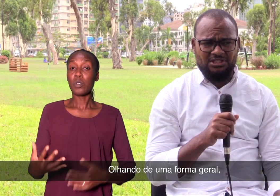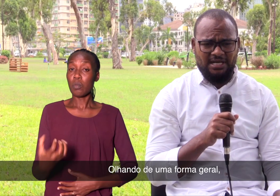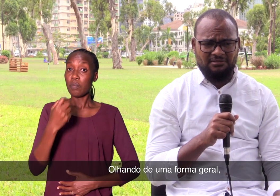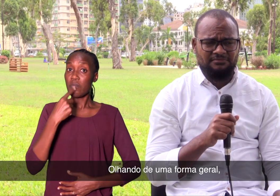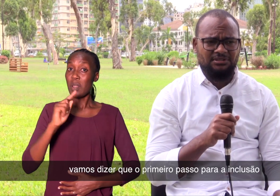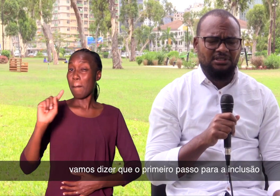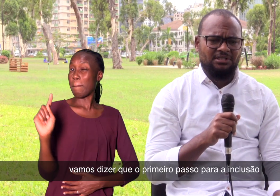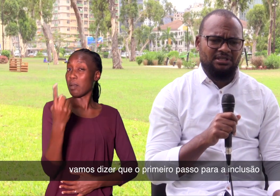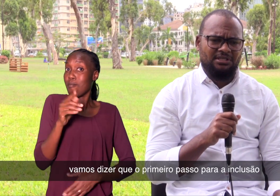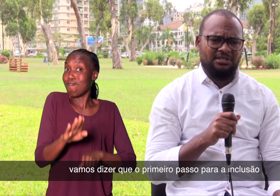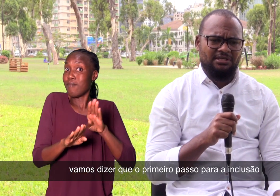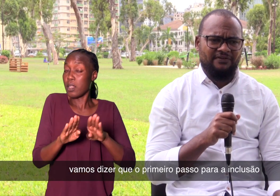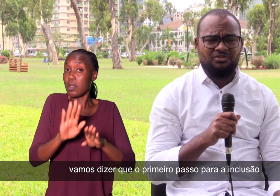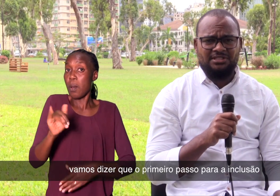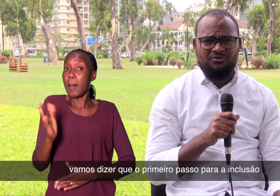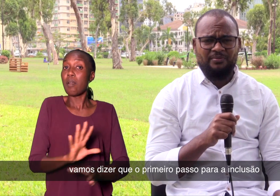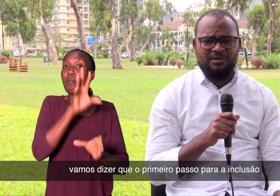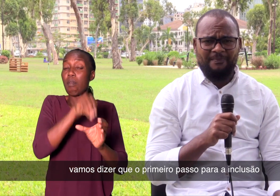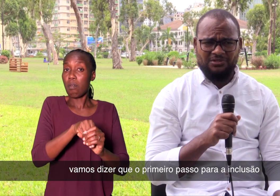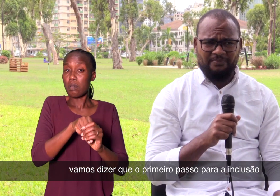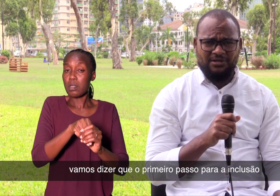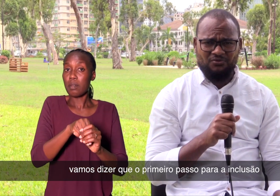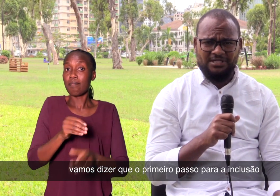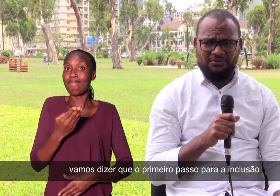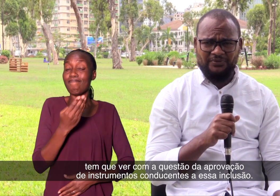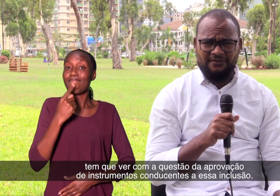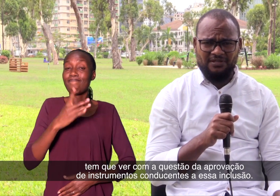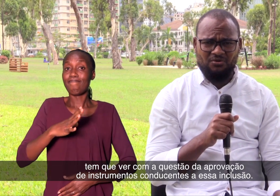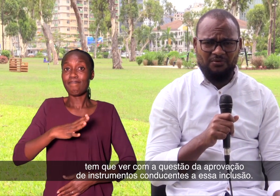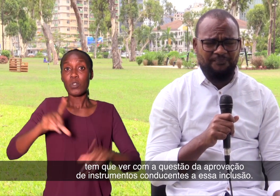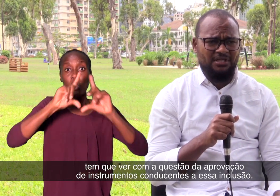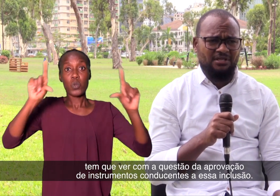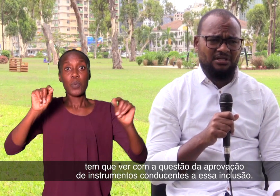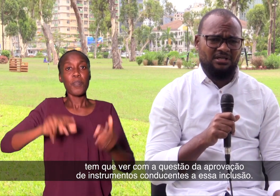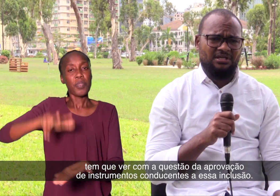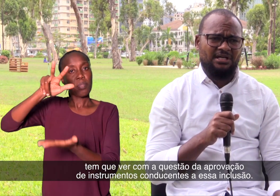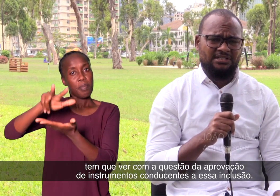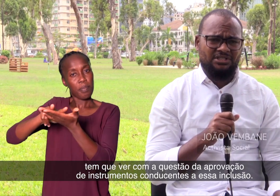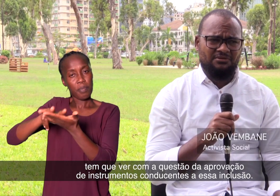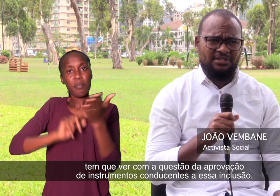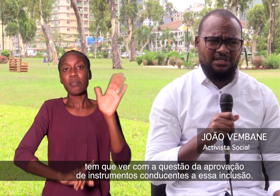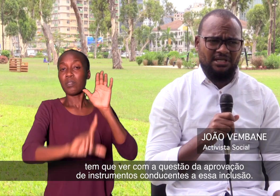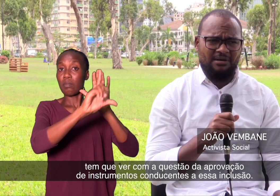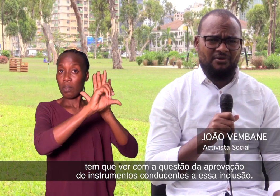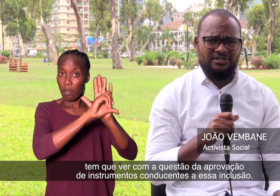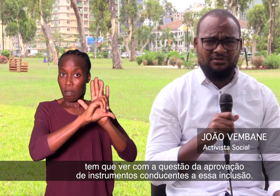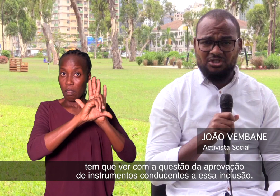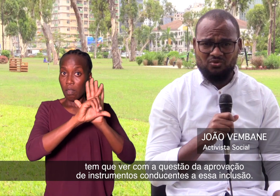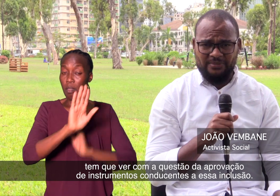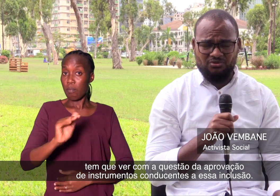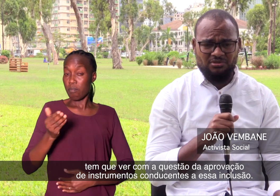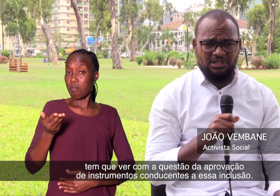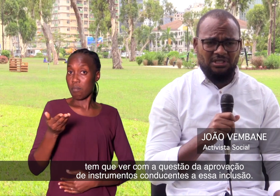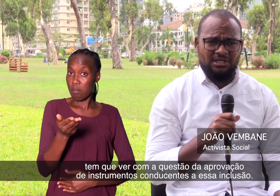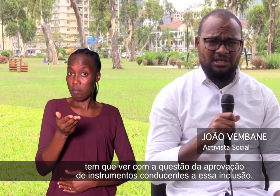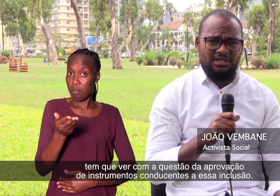forma geral. Vamos dizer que o primeiro passo para a inclusão tem a ver com a questão da aprovação de